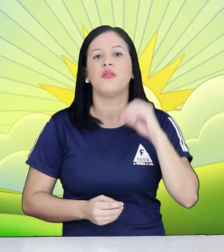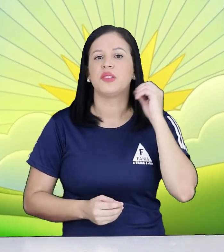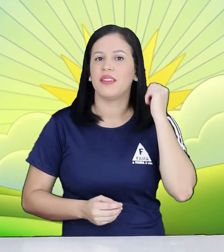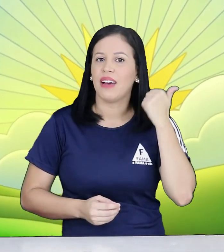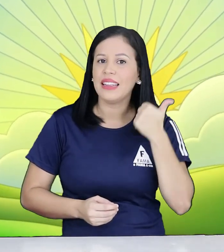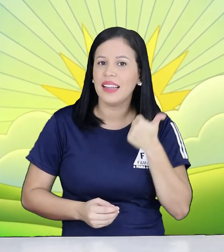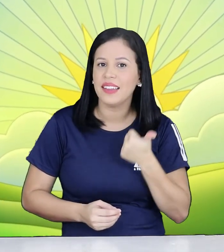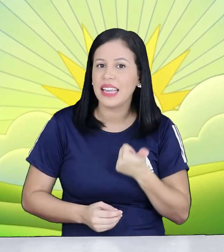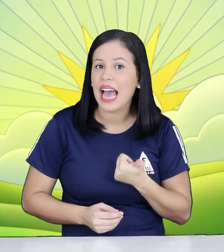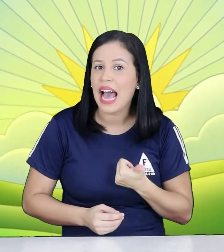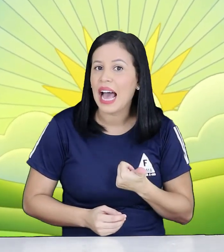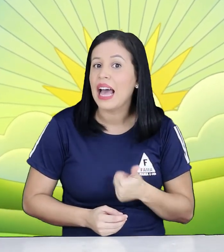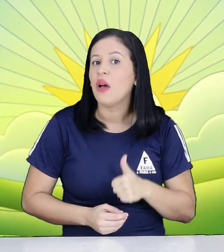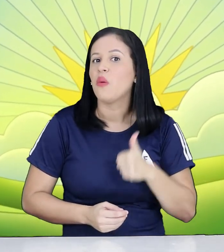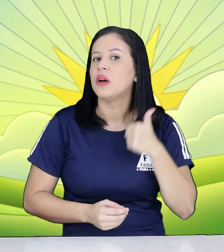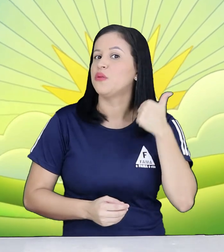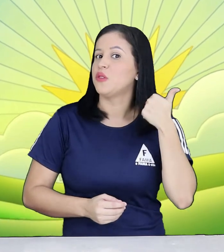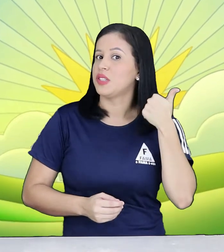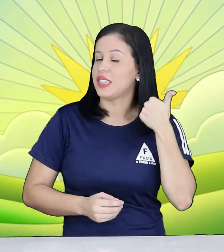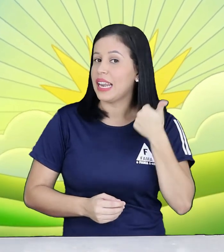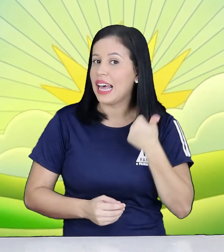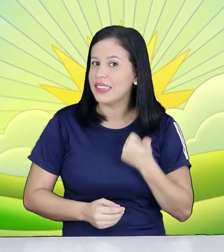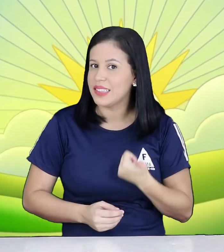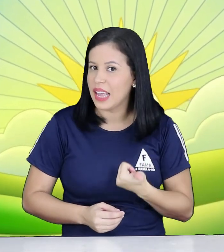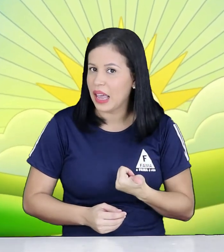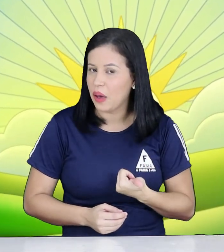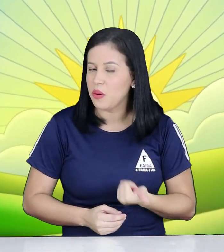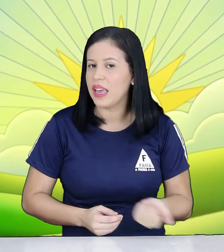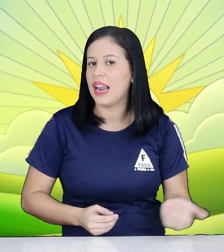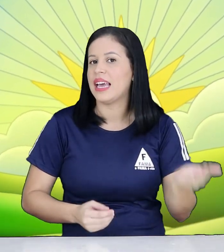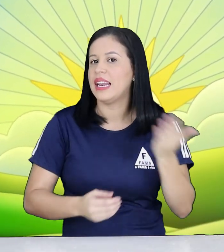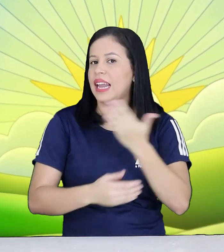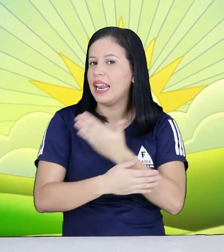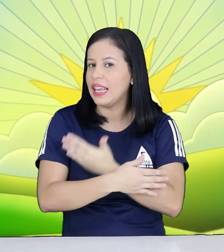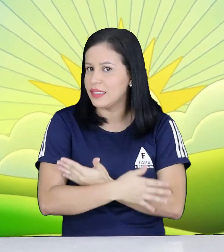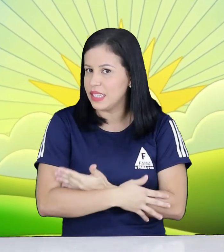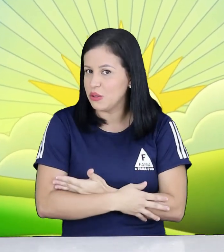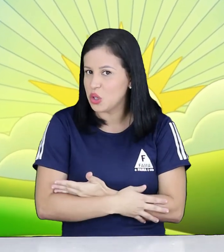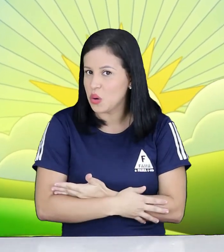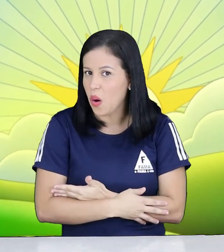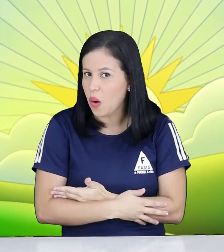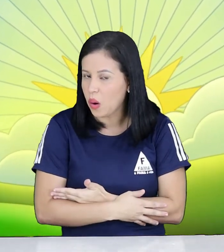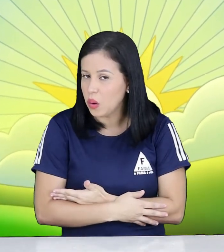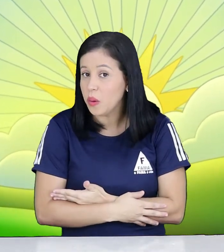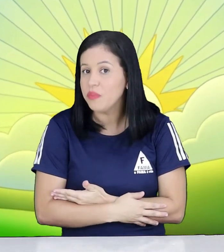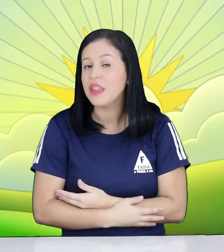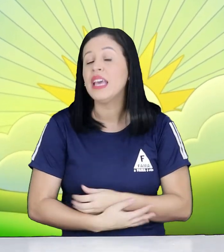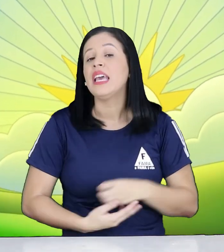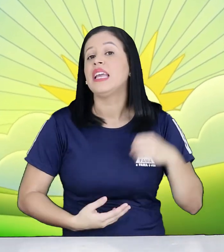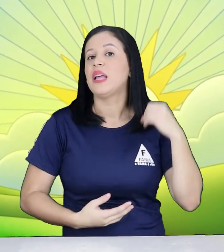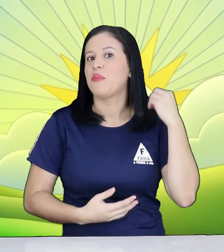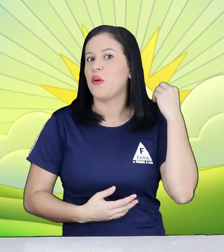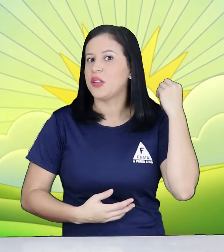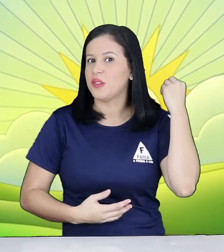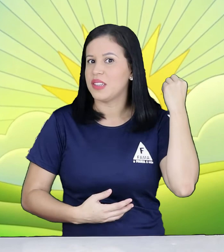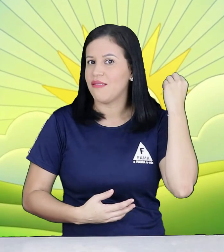você vai desenhar quando você nasceu, que era aquele nenenzinho de colo, e depois você